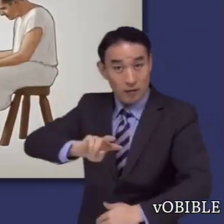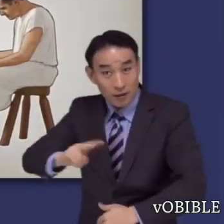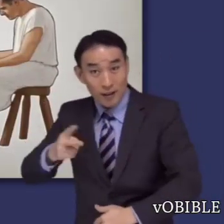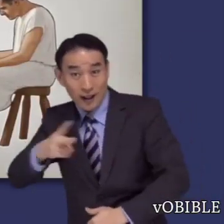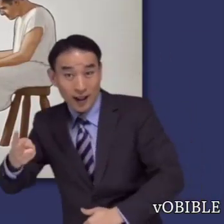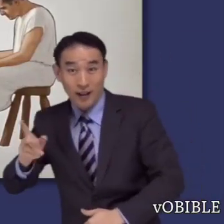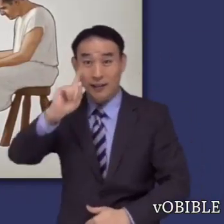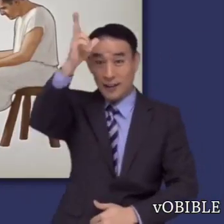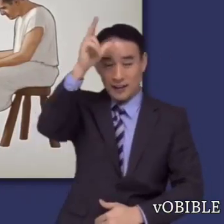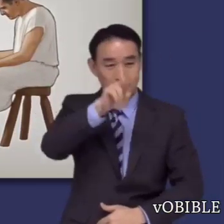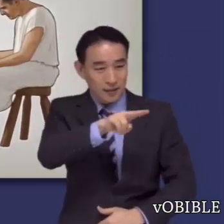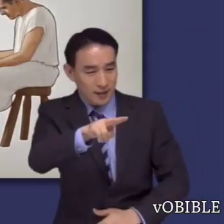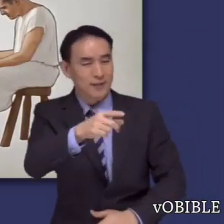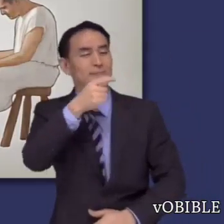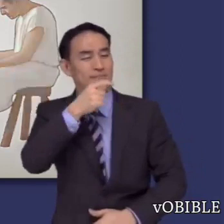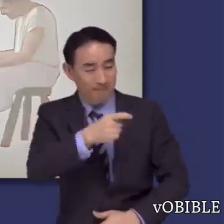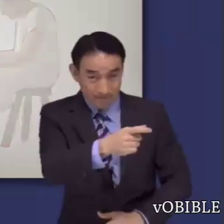并痛改前非。